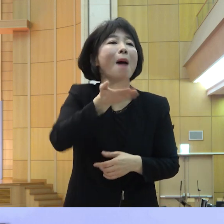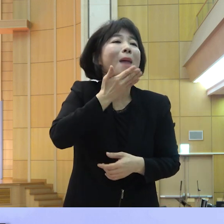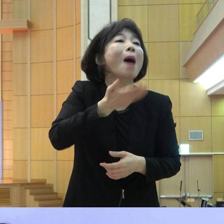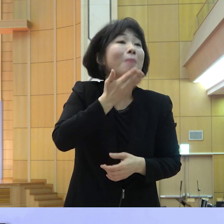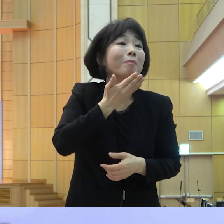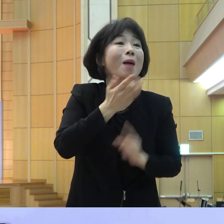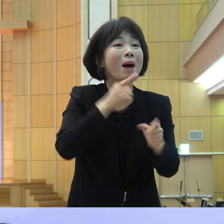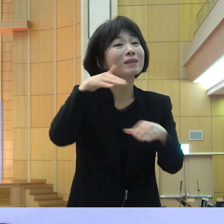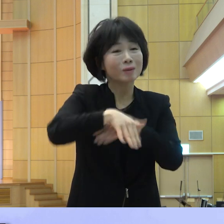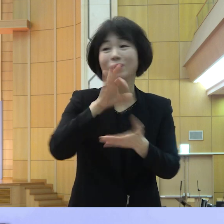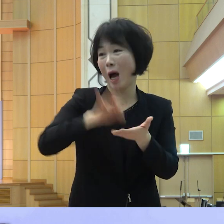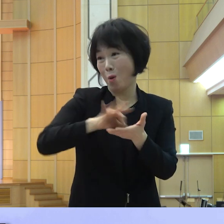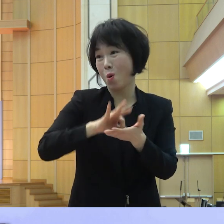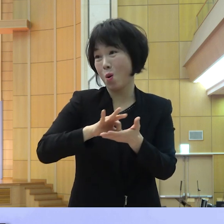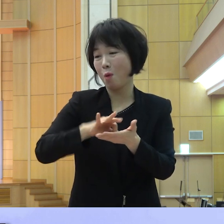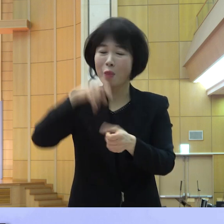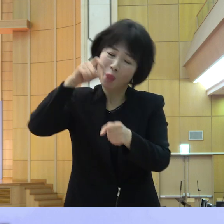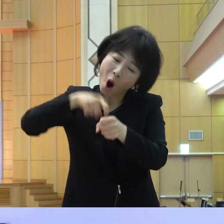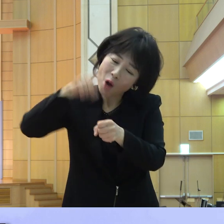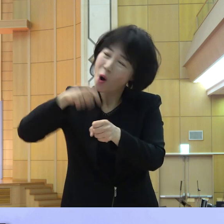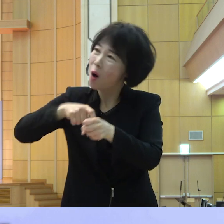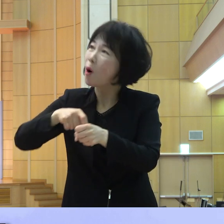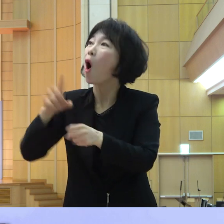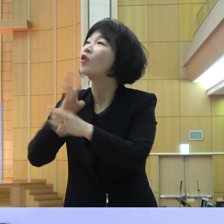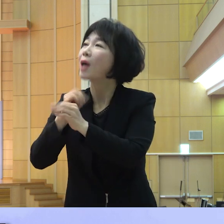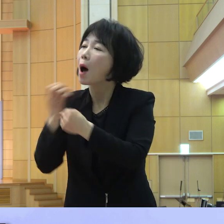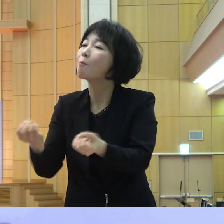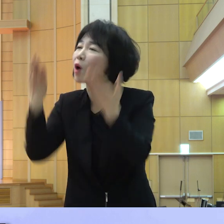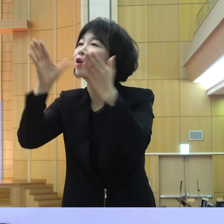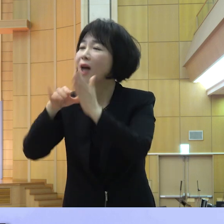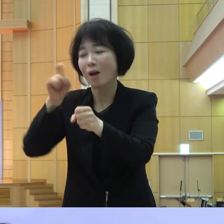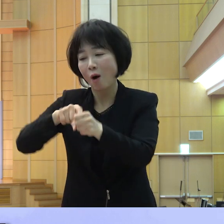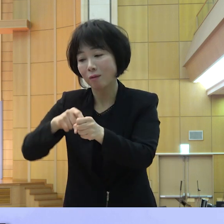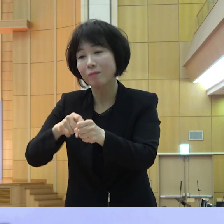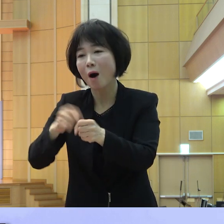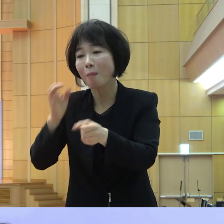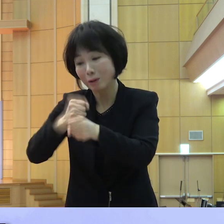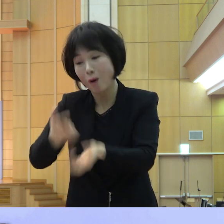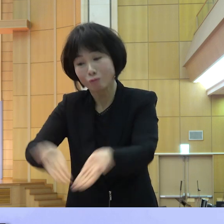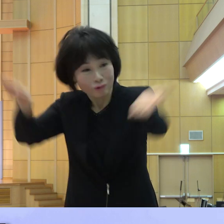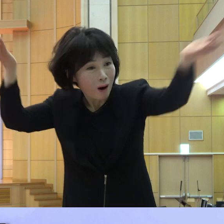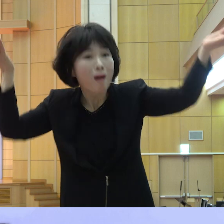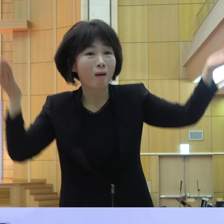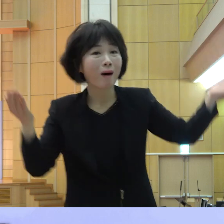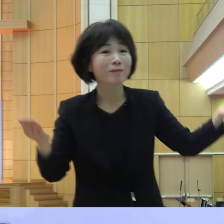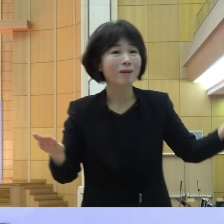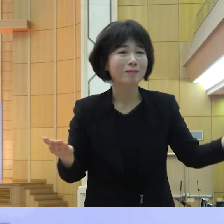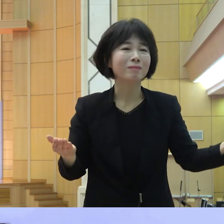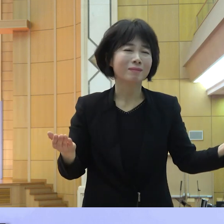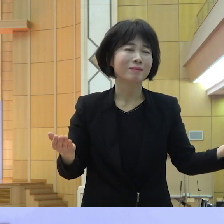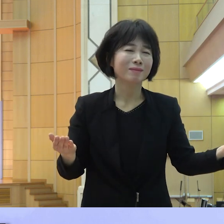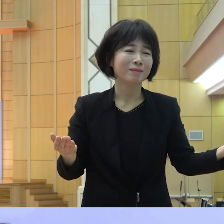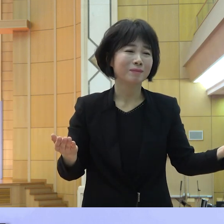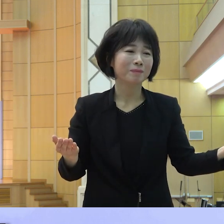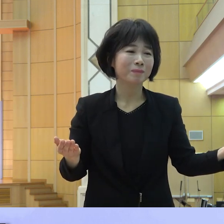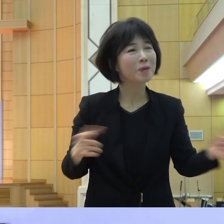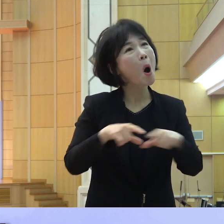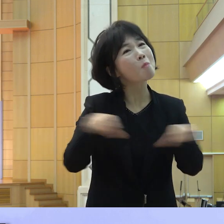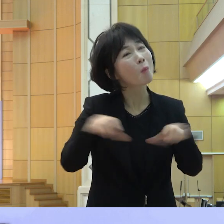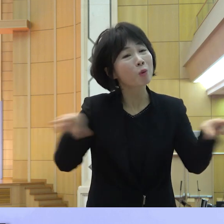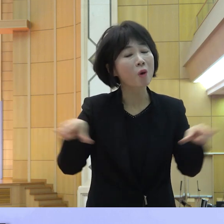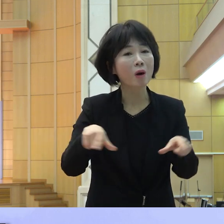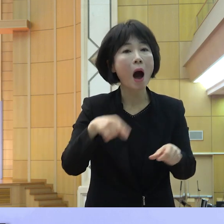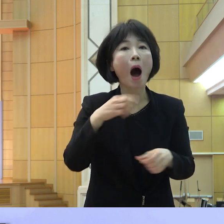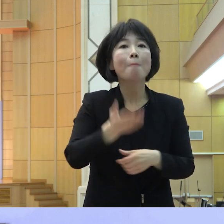무슨 어떤 명절이라든지 무슨 경사스러운 일이라든지 뭔 그런 일이 있을 때 떡 만들지, 평상시에 맨날